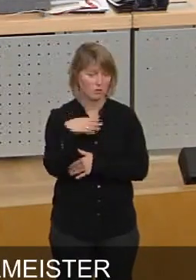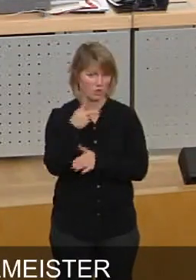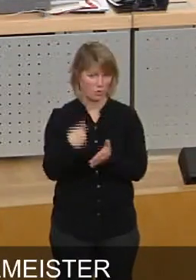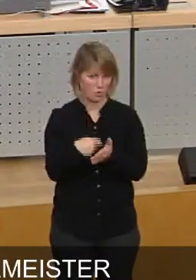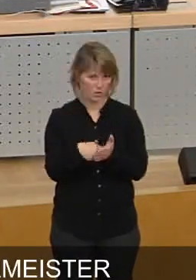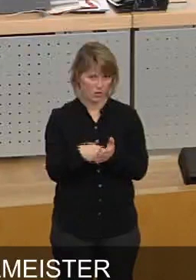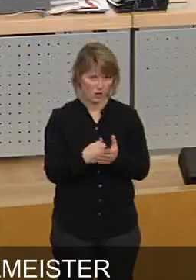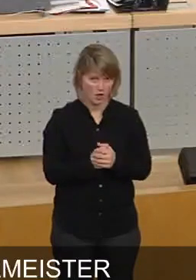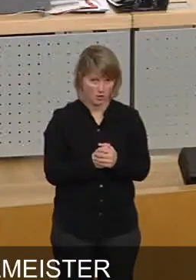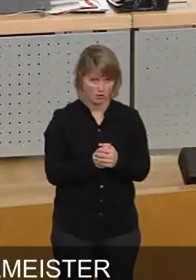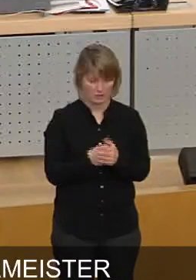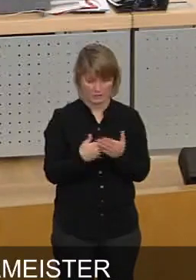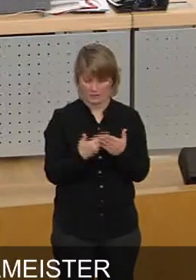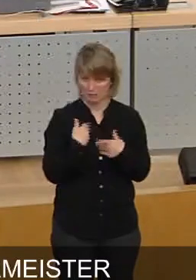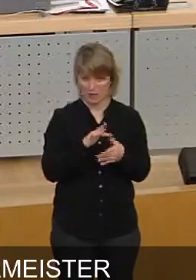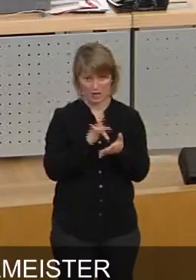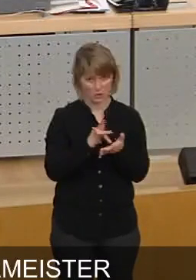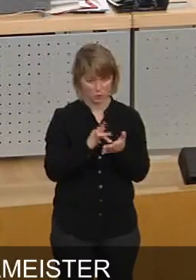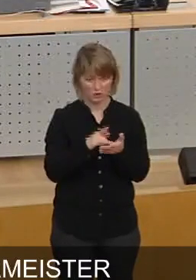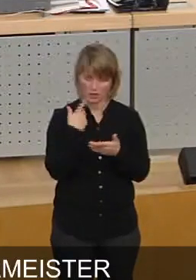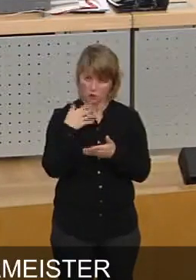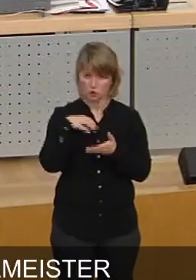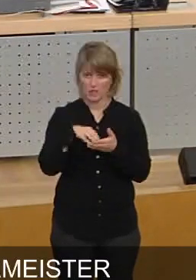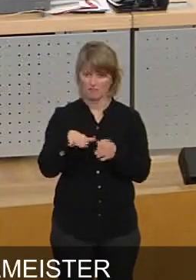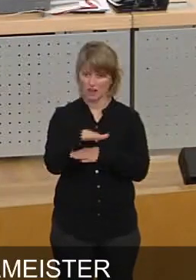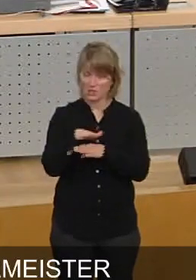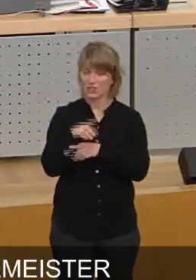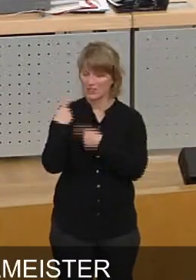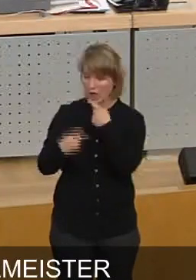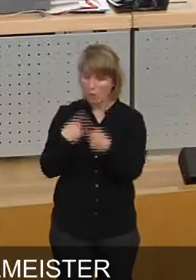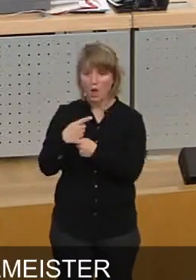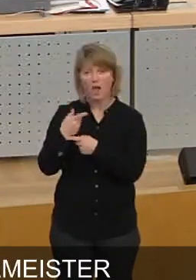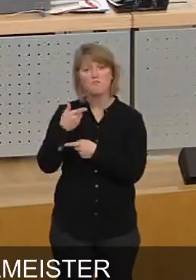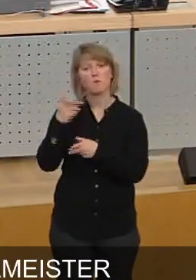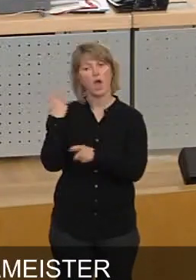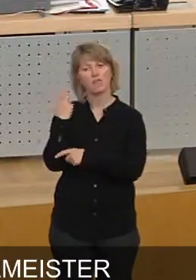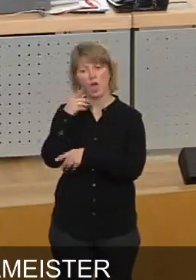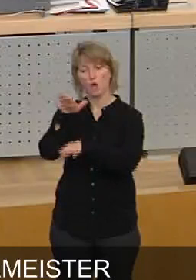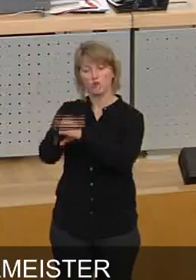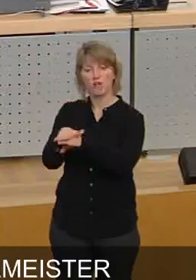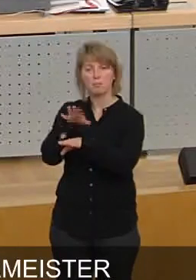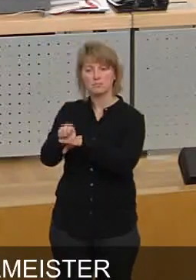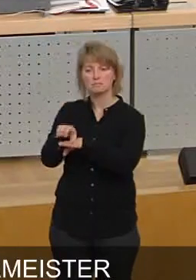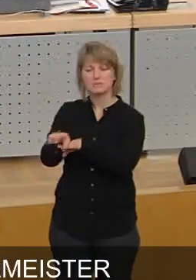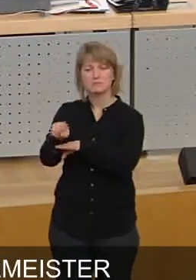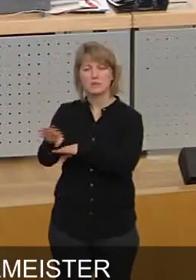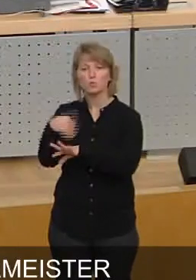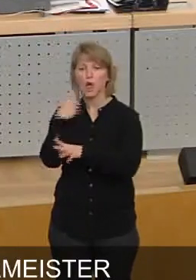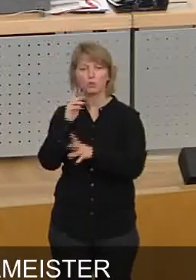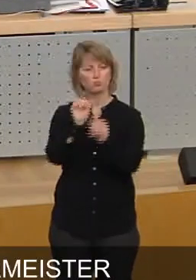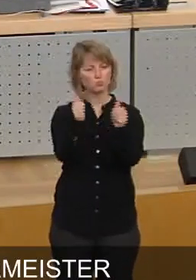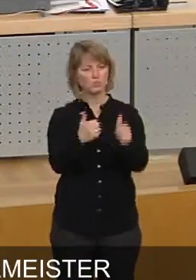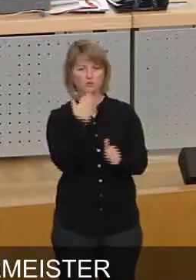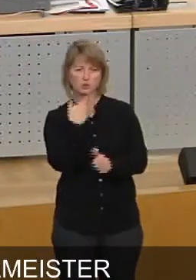bisher keinen Grund, städtische Flächen dauerhaft mit Feuerwehraufstellflächen zu belegen und unsere Gestaltungsspielraum damit nachhaltig einzuschränken, wenn